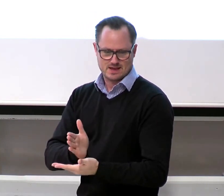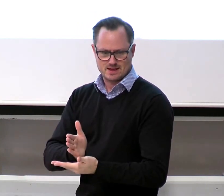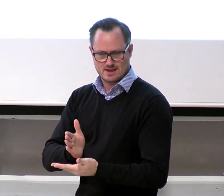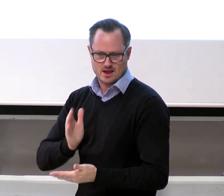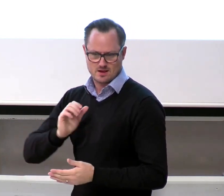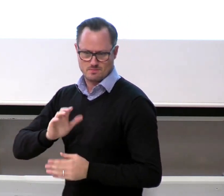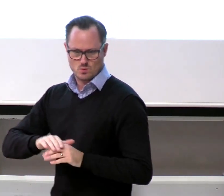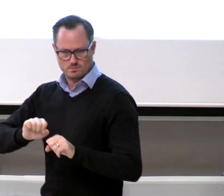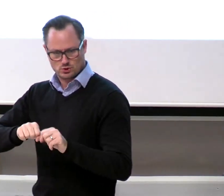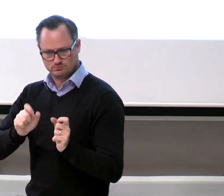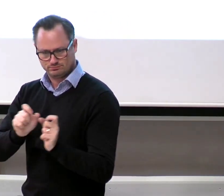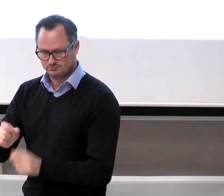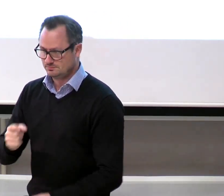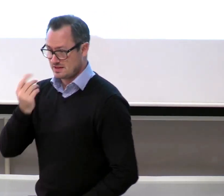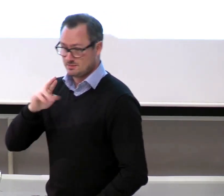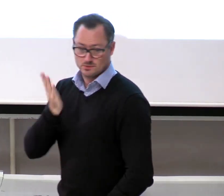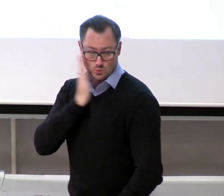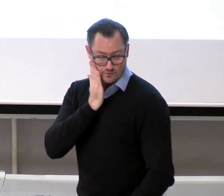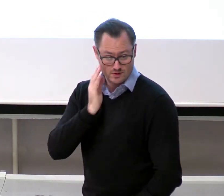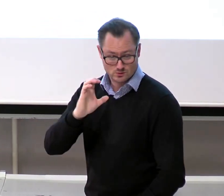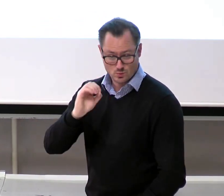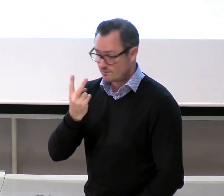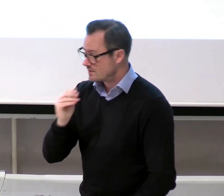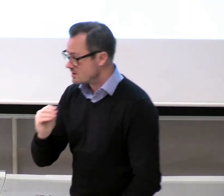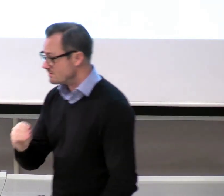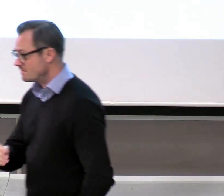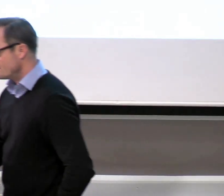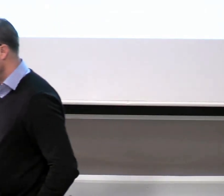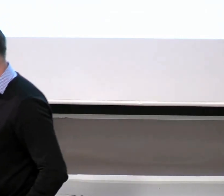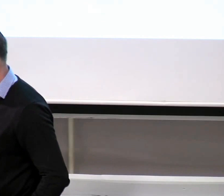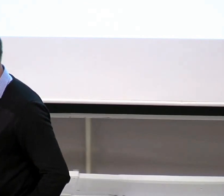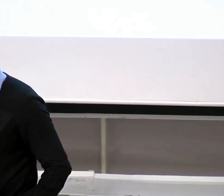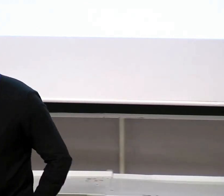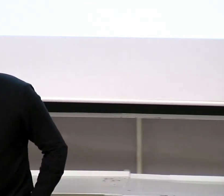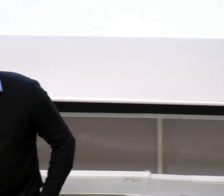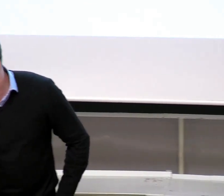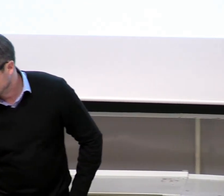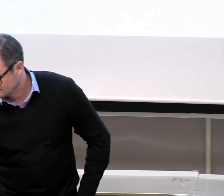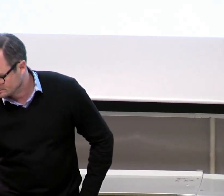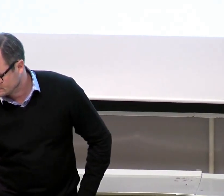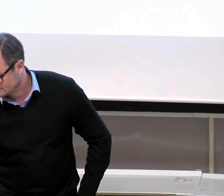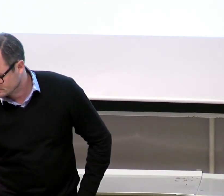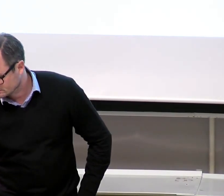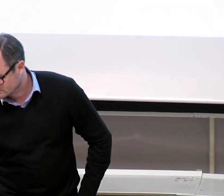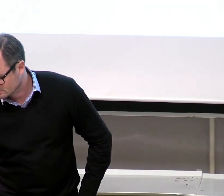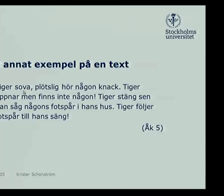böjningsformerna. Kanske inte riktigt är säker på böjning. Till exempel så ser man böjningen av sova här.